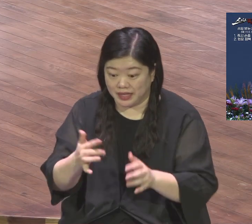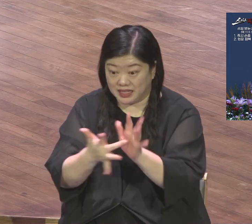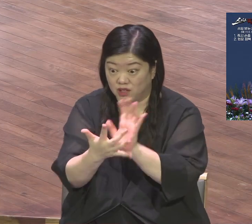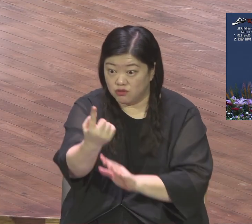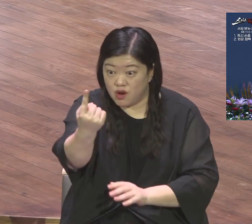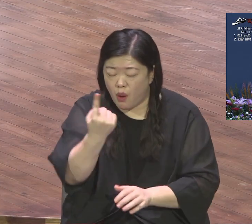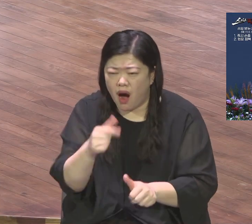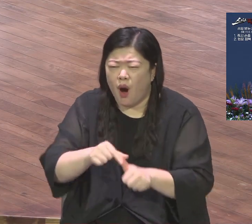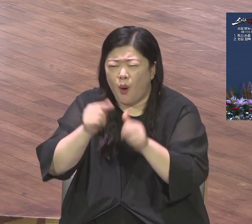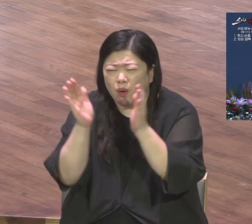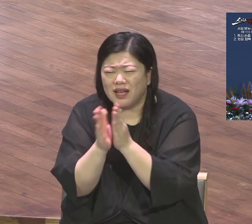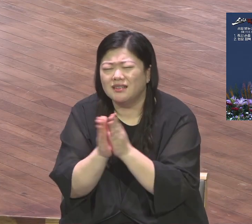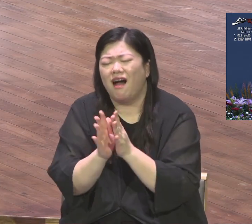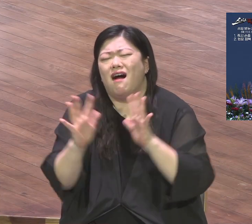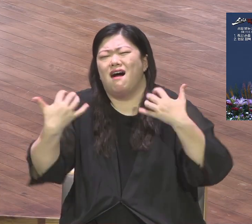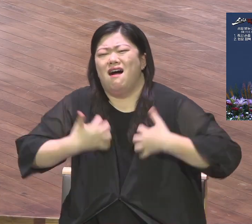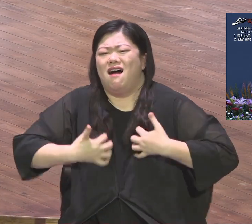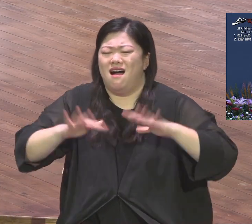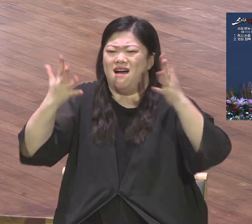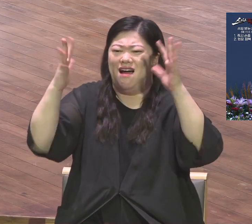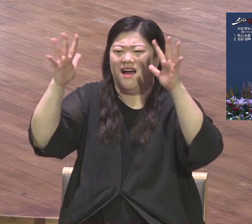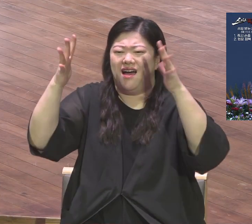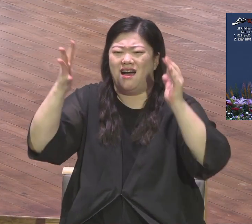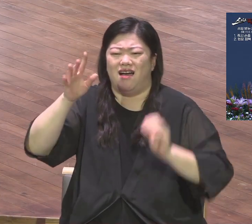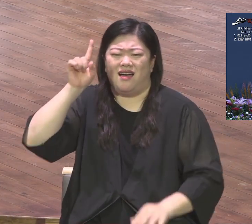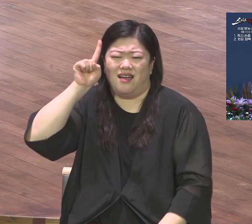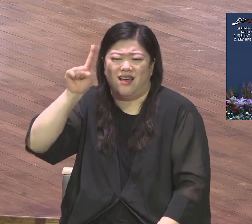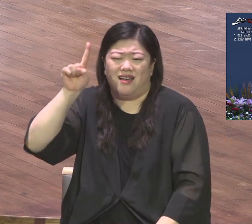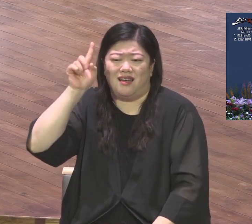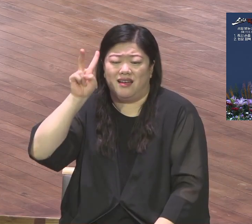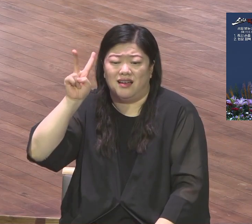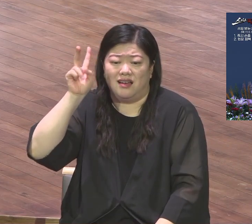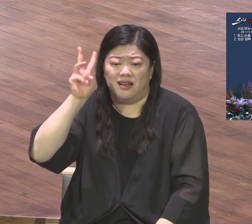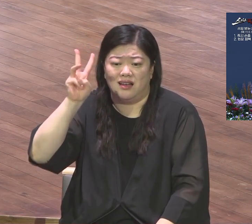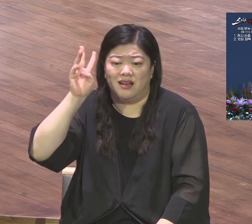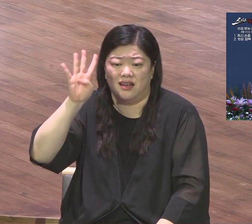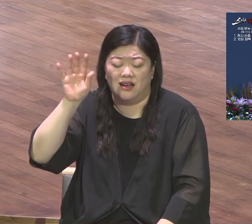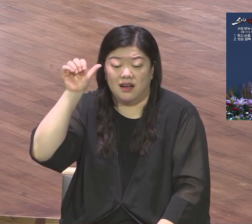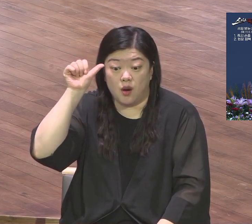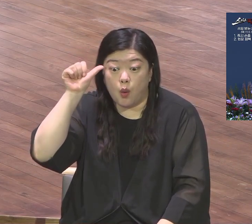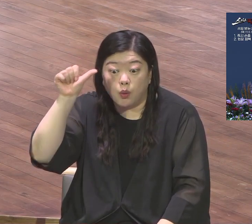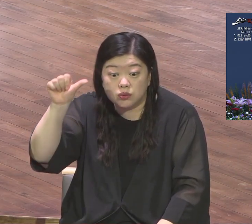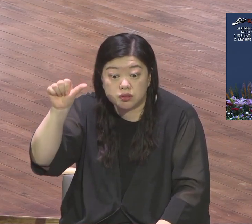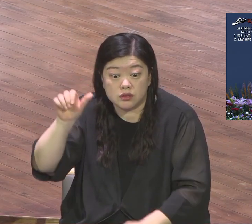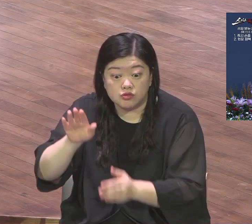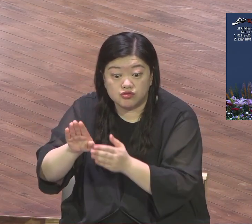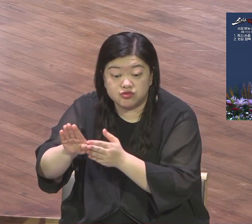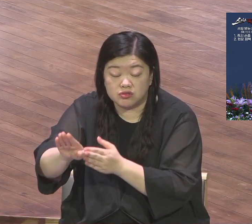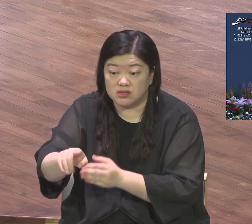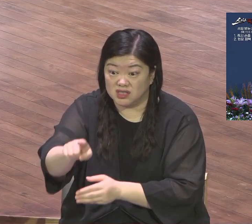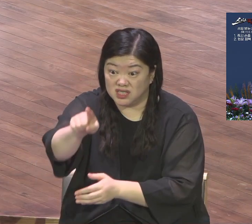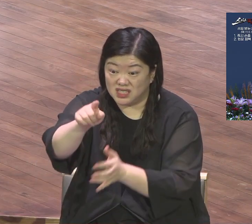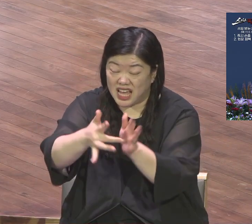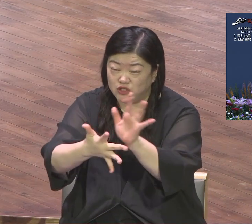불과 5일 만에 예수 죽여라! 십자가에 못 박아라!로 바꿔줬어. 내가 그 사람이.